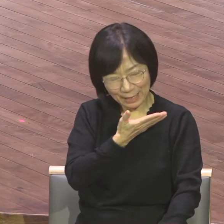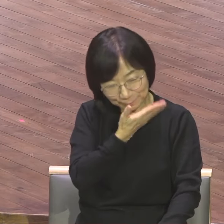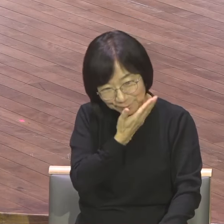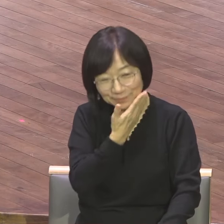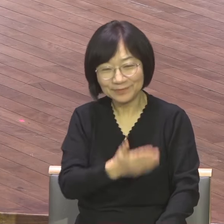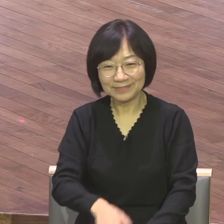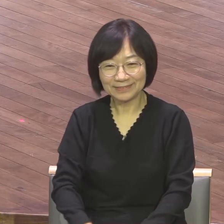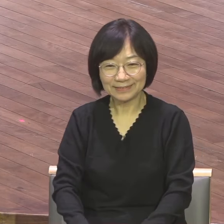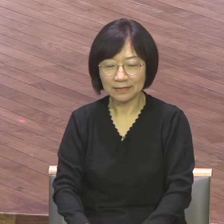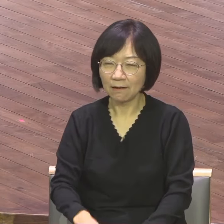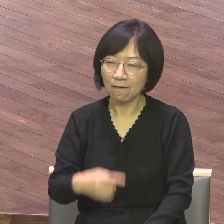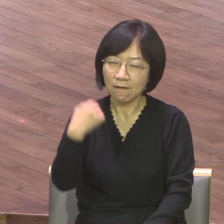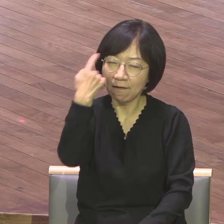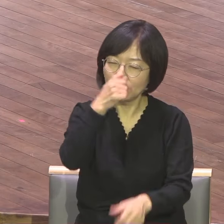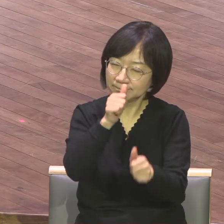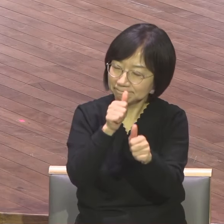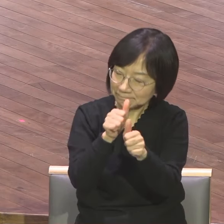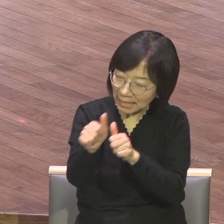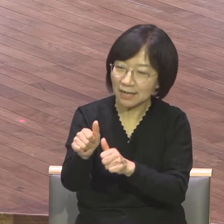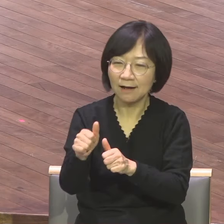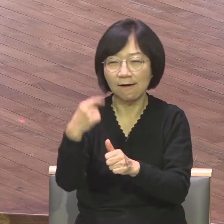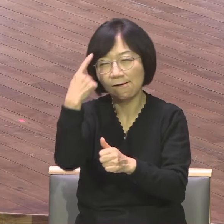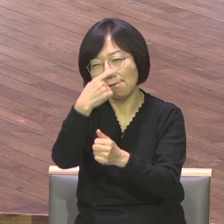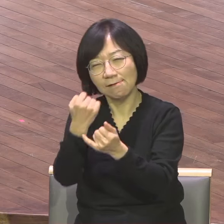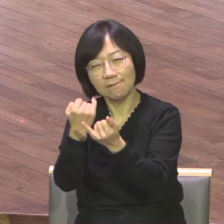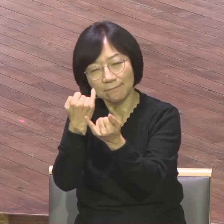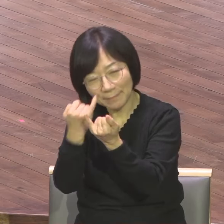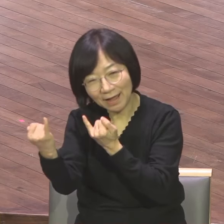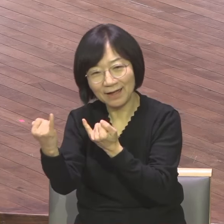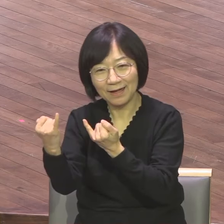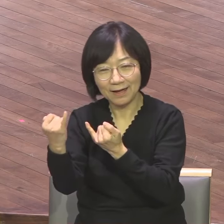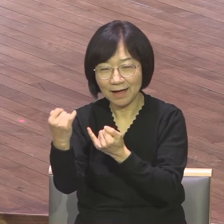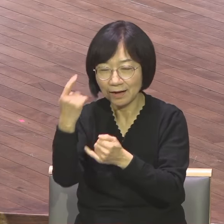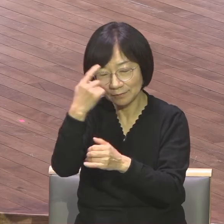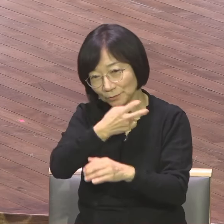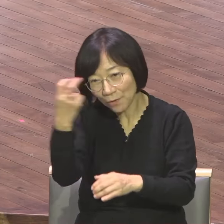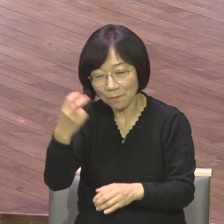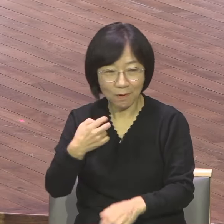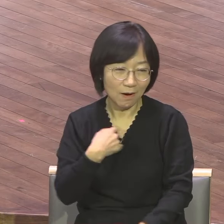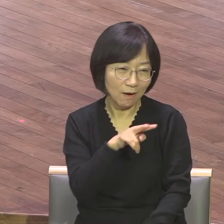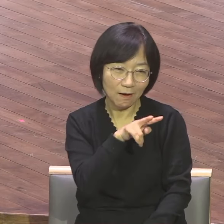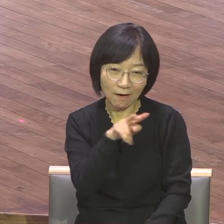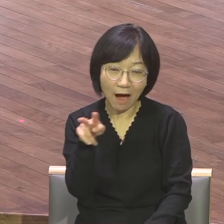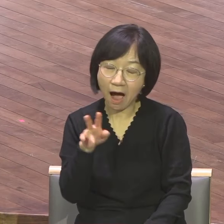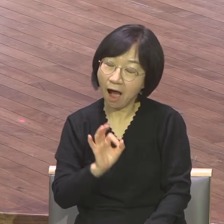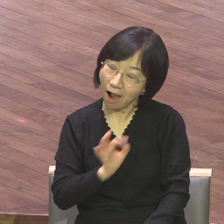어떻게 그렇게 다 잘생기고 어떻게 그렇게 아들 청명성이네. 내가 깜짝 놀랐어요.